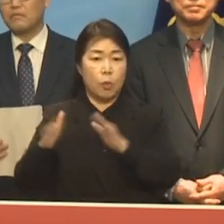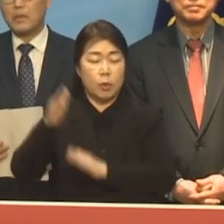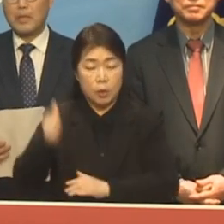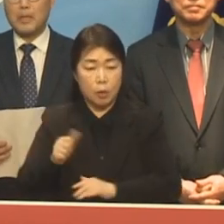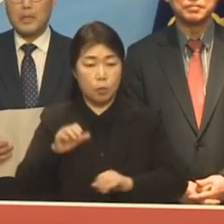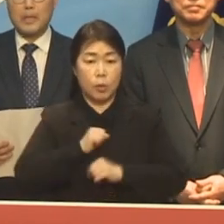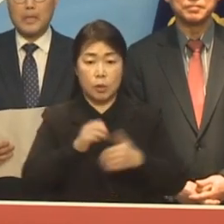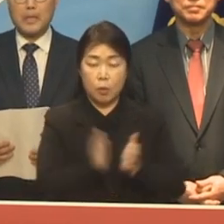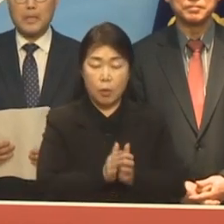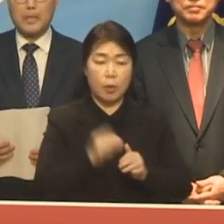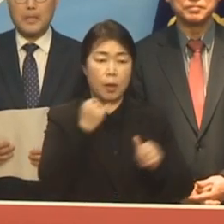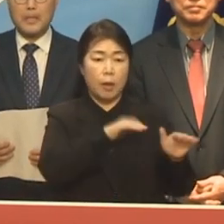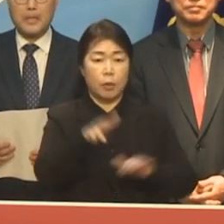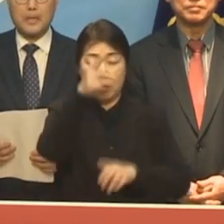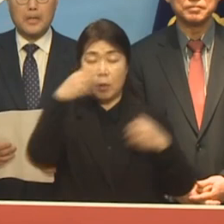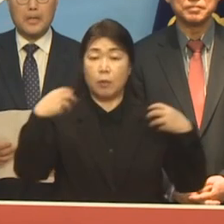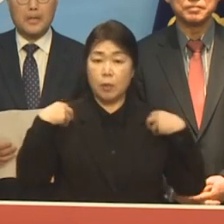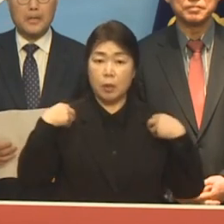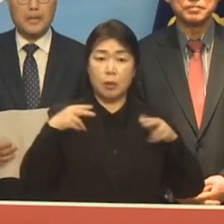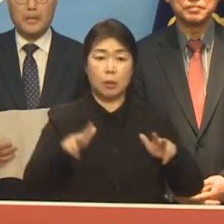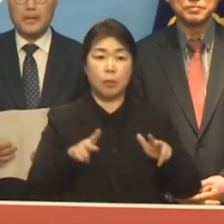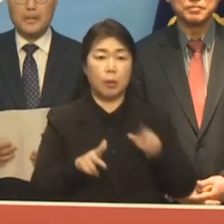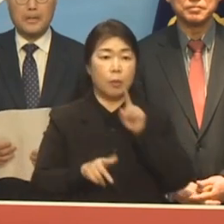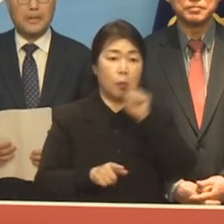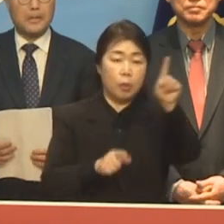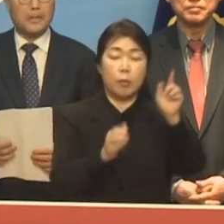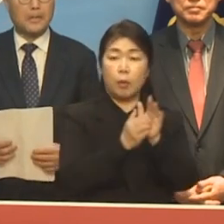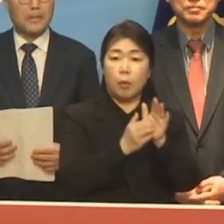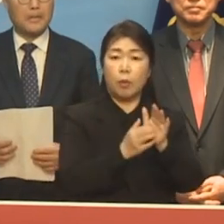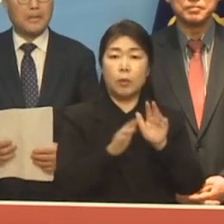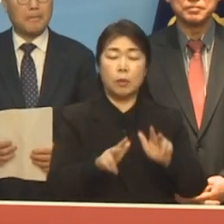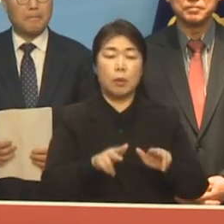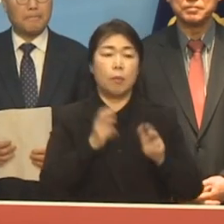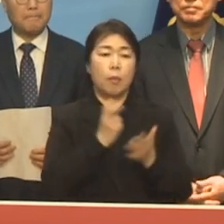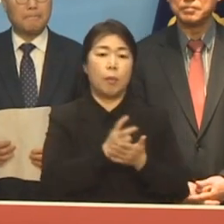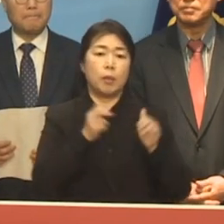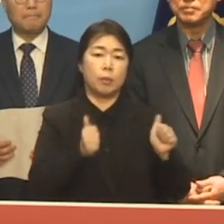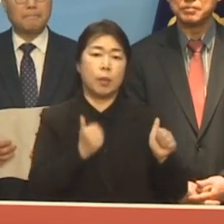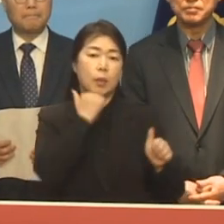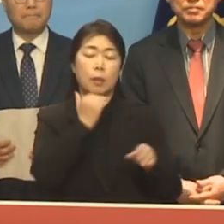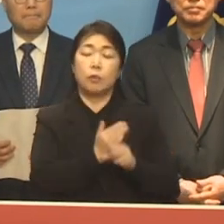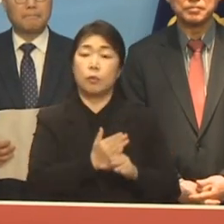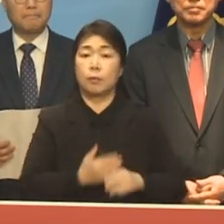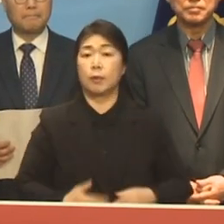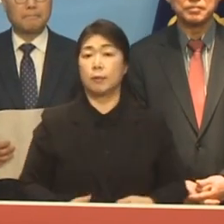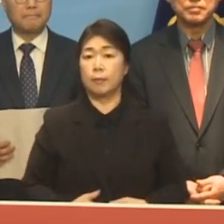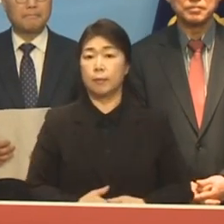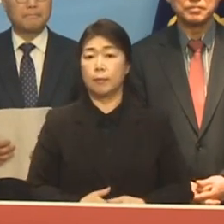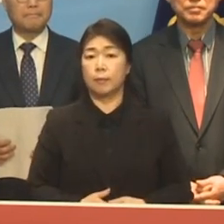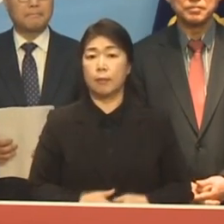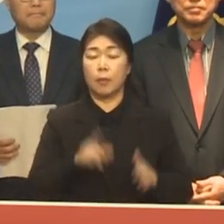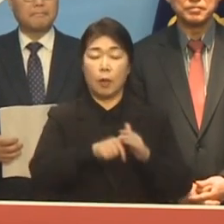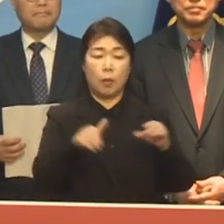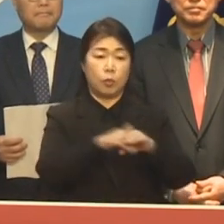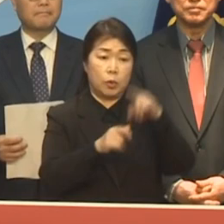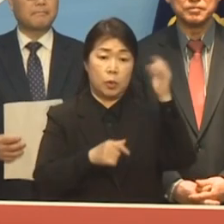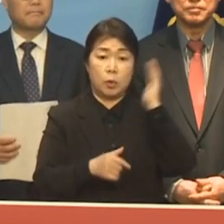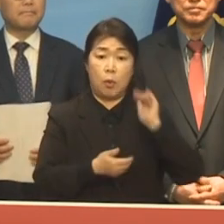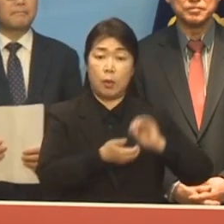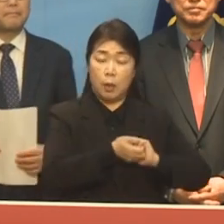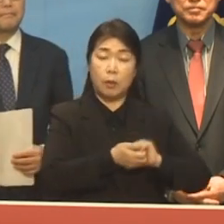장관, 해양경찰청장 등은 이미 기사되어 준엄한 법의 심판을 기다리고 있다. 당시 문재인